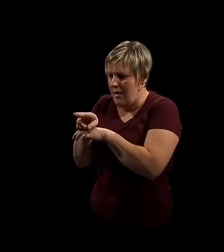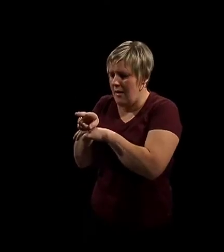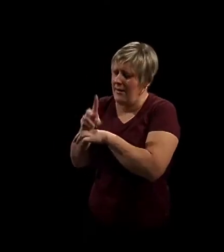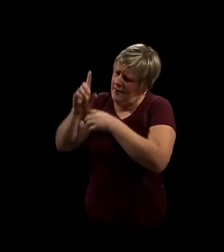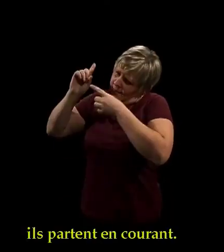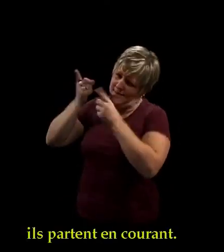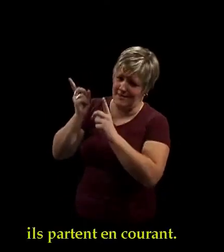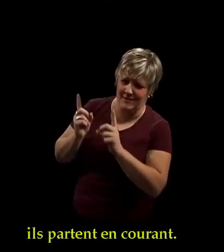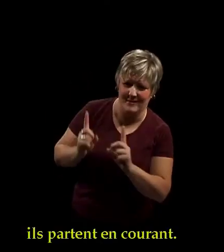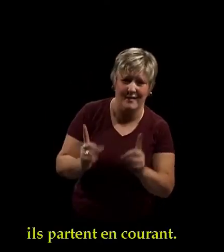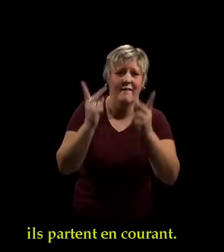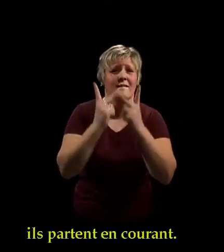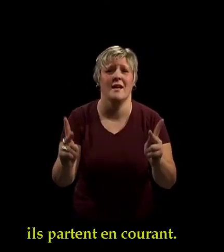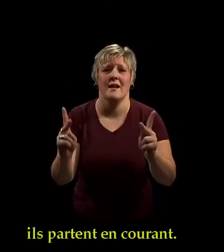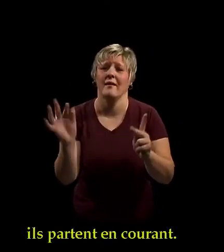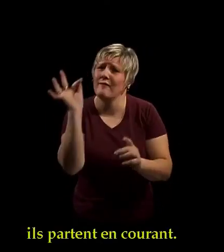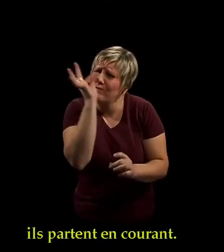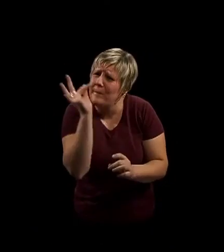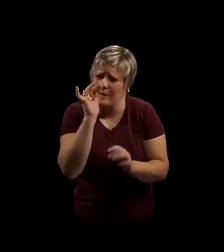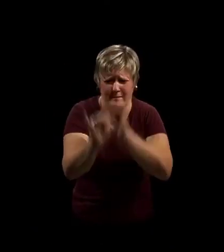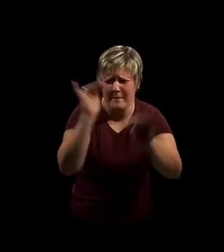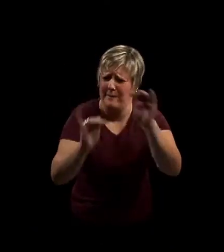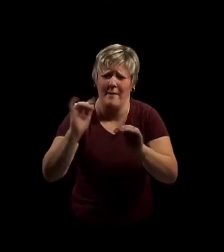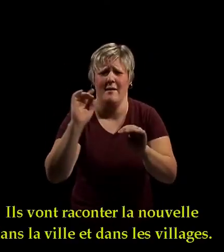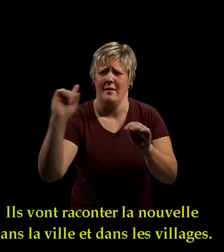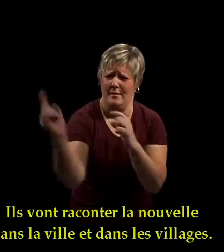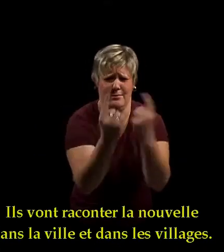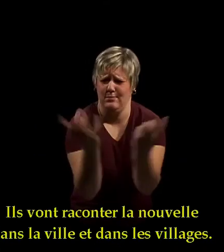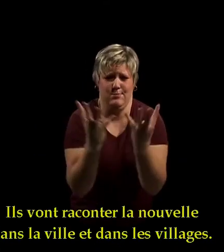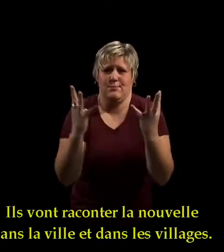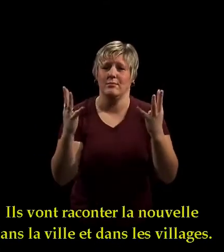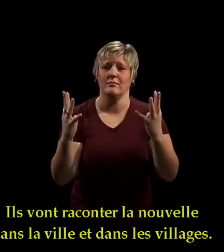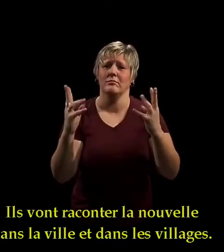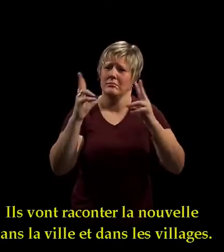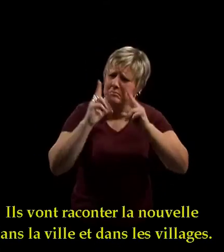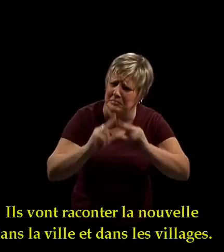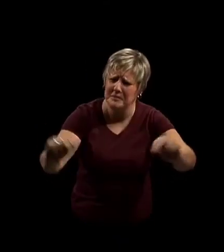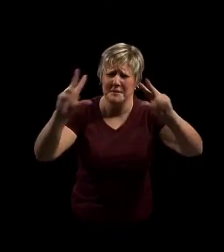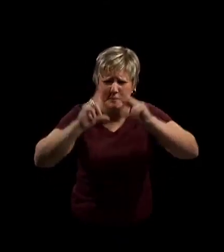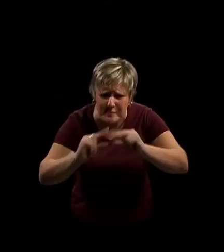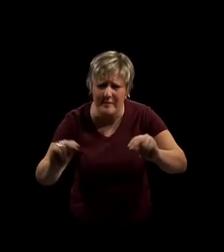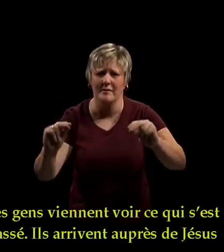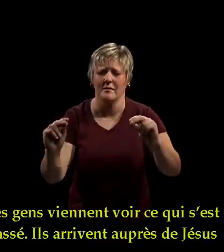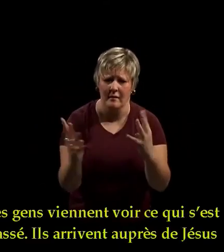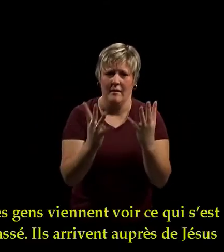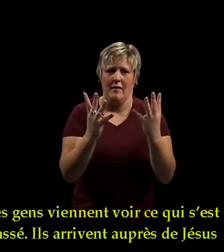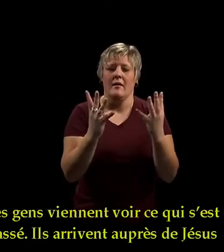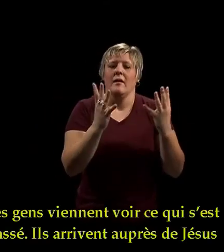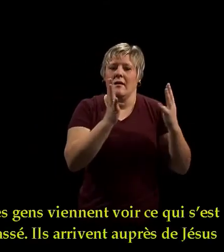partent en courant. Ils vont raconter la nouvelle dans la ville et dans les villages. Les gens viennent voir ce qui s'est passé. Ils